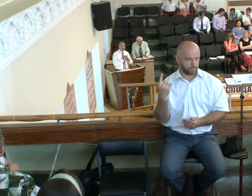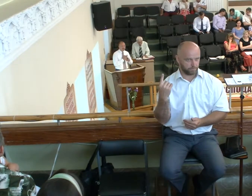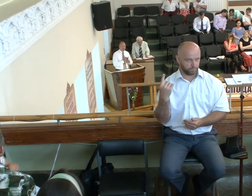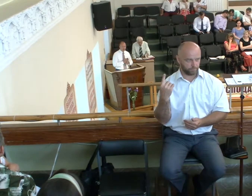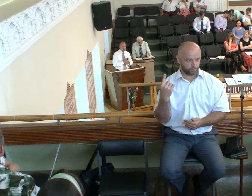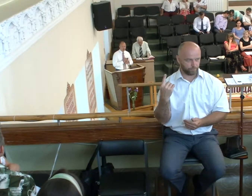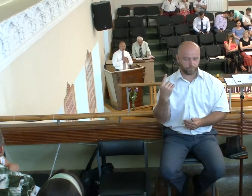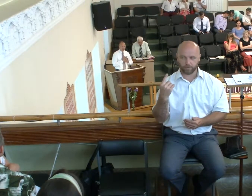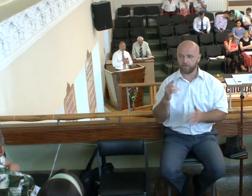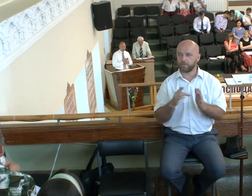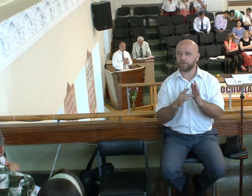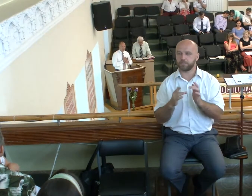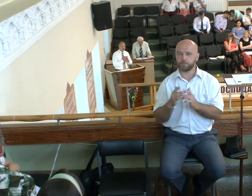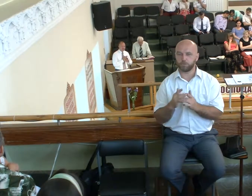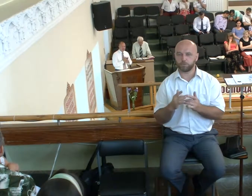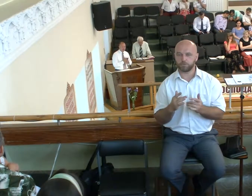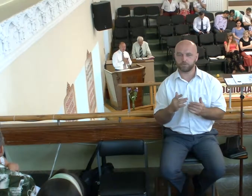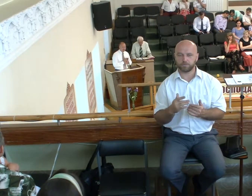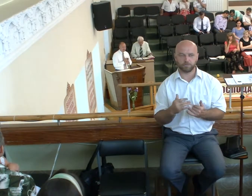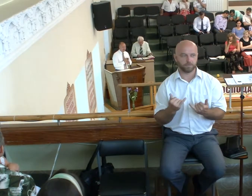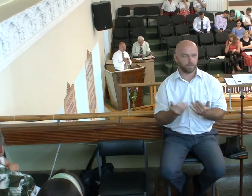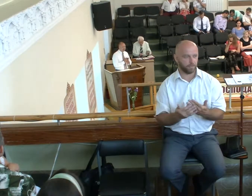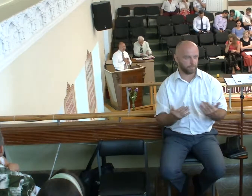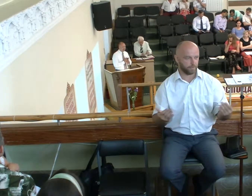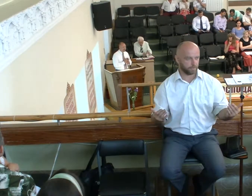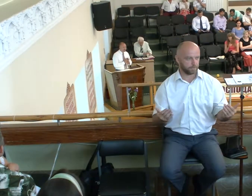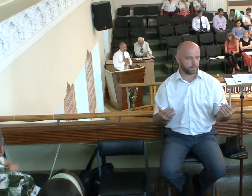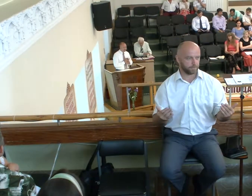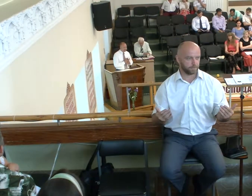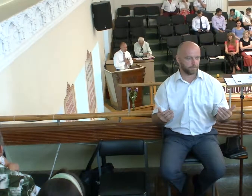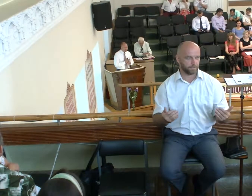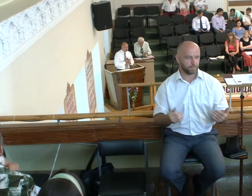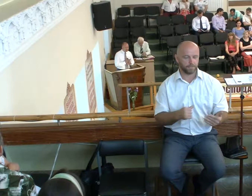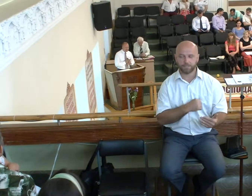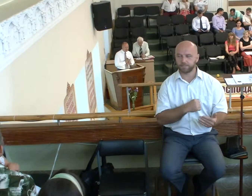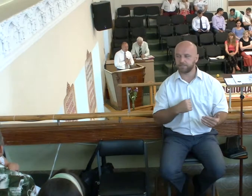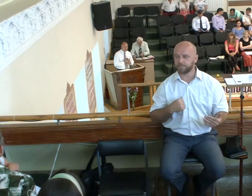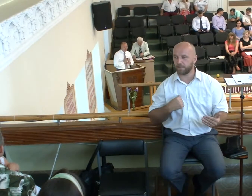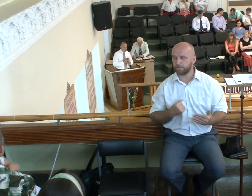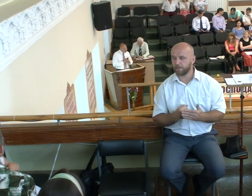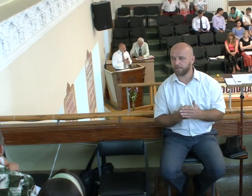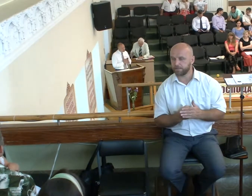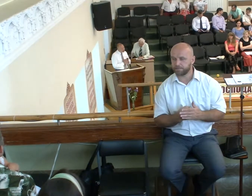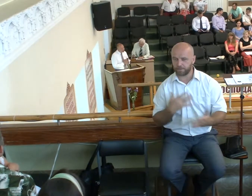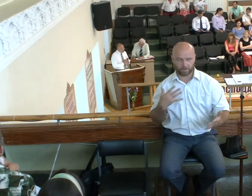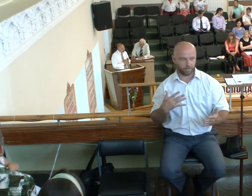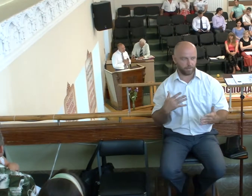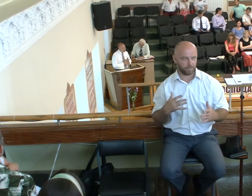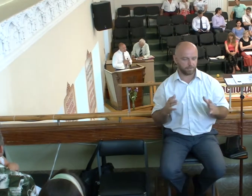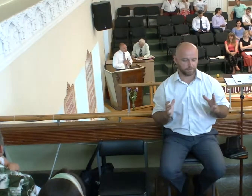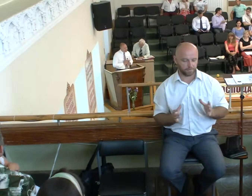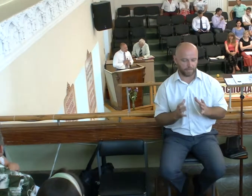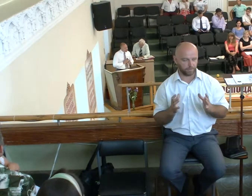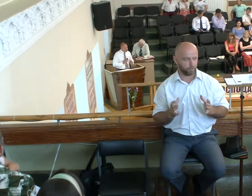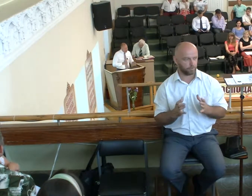один. Христос для нас самая дорогая ценность. Пункт номер два.